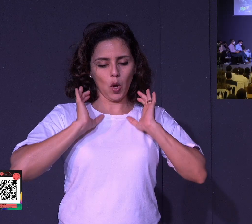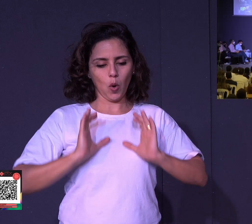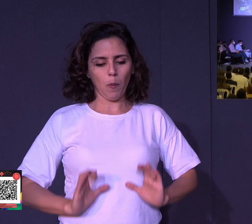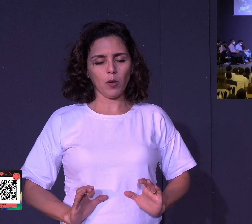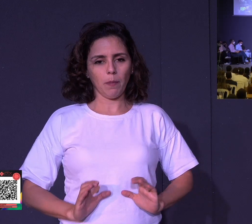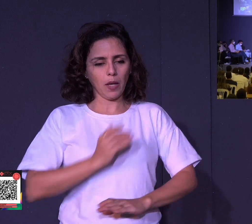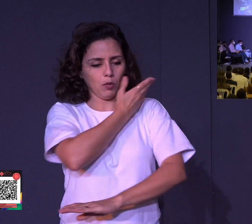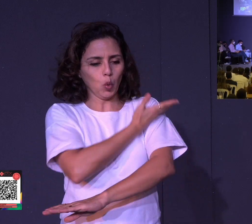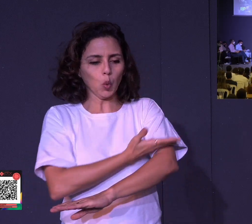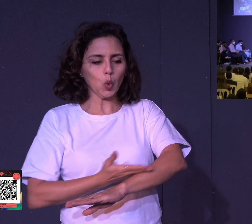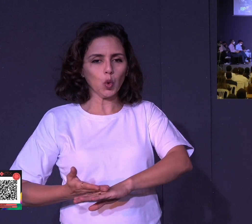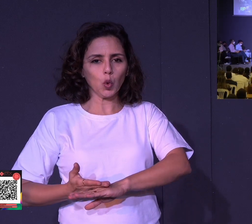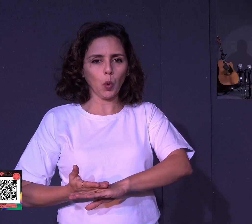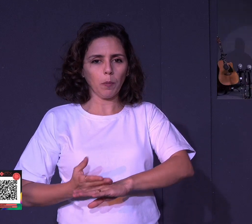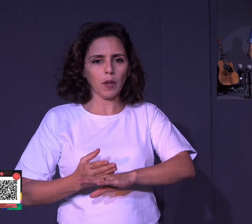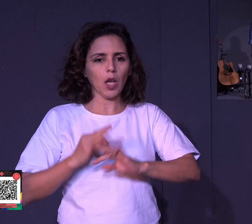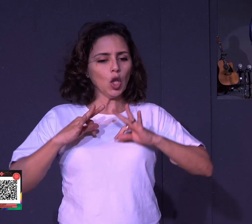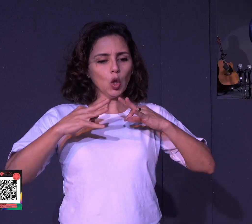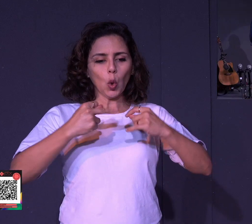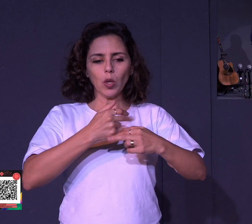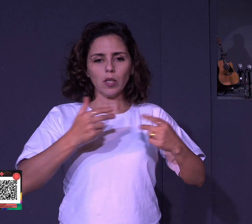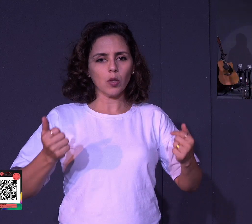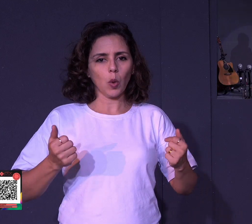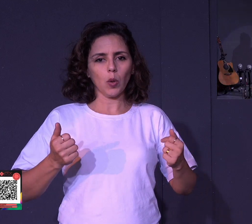mente limpa.